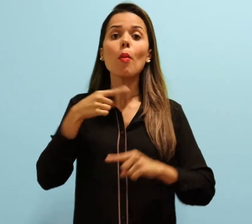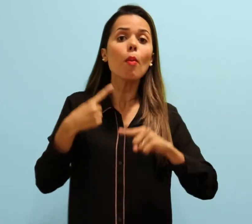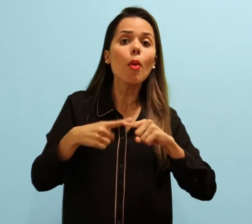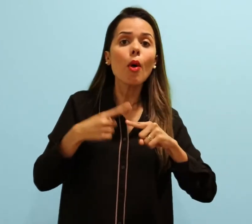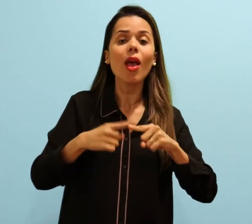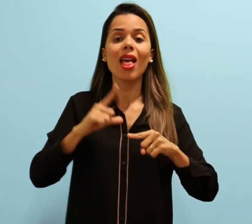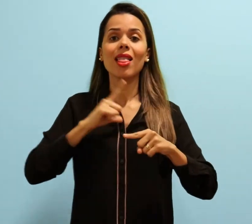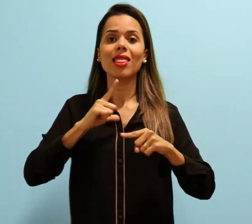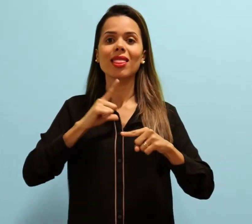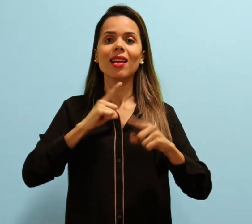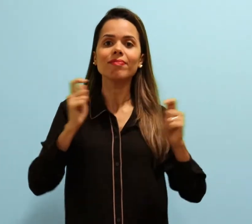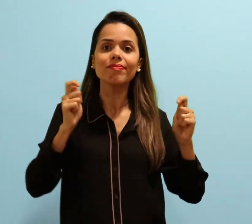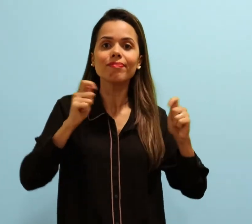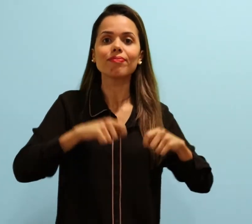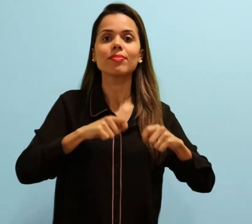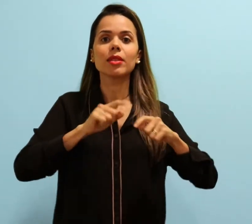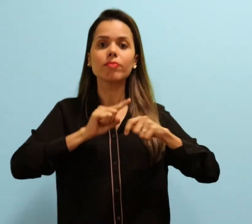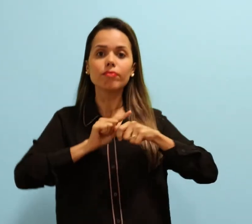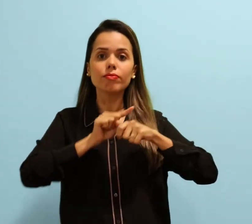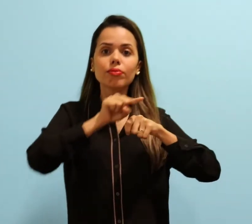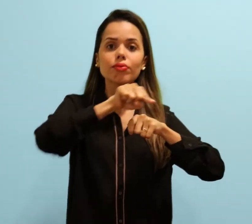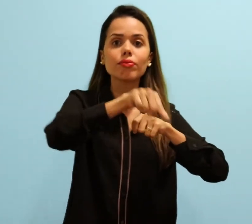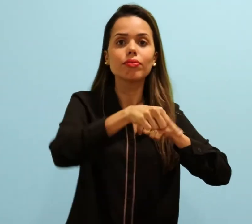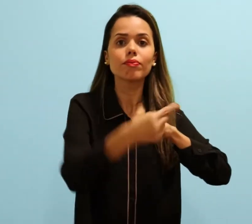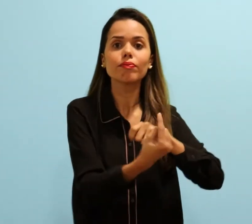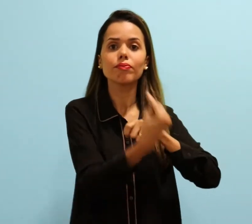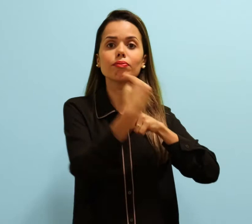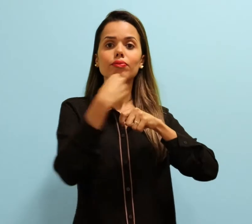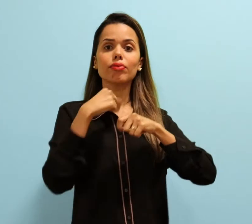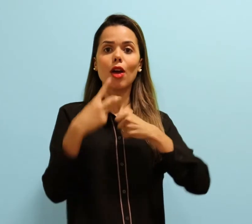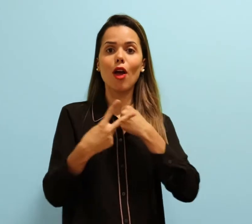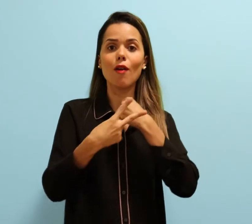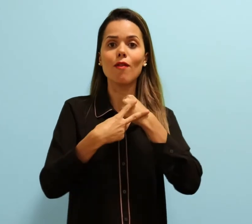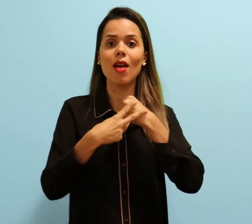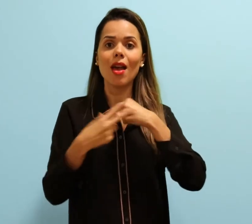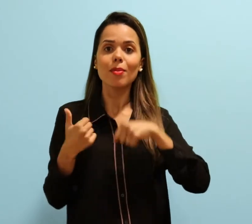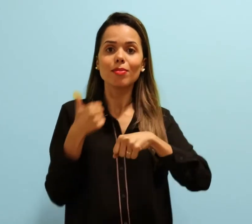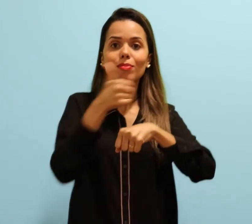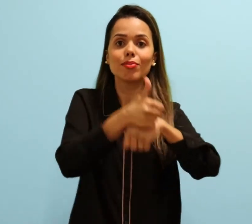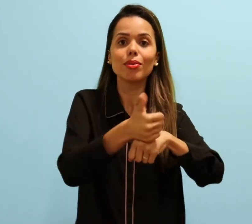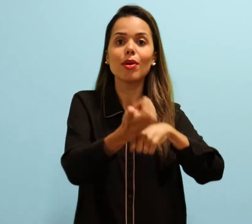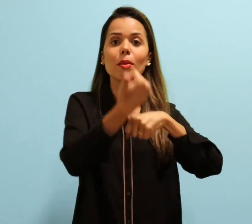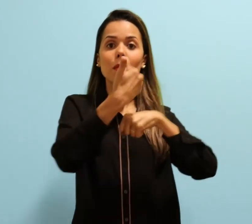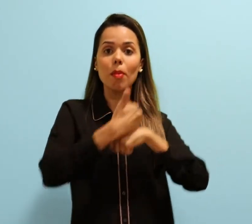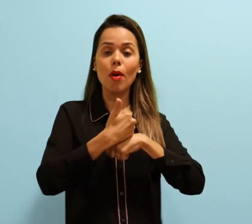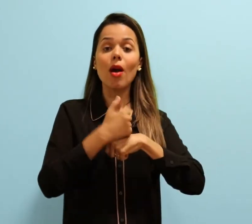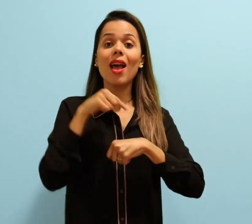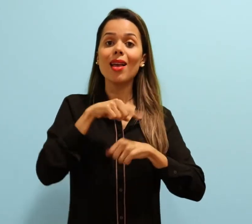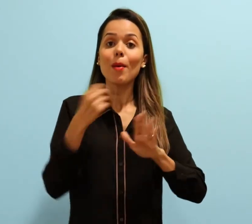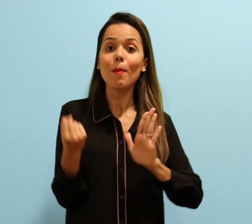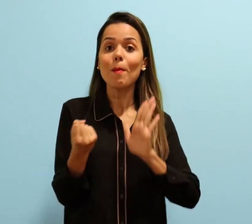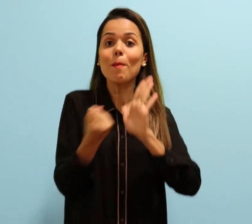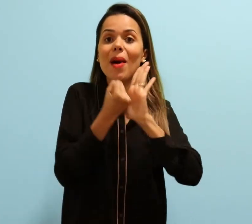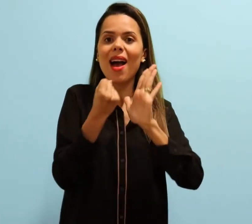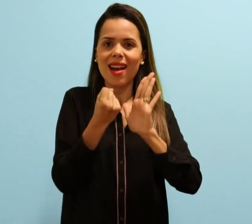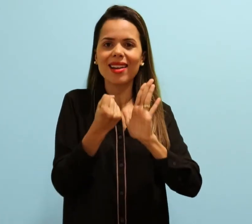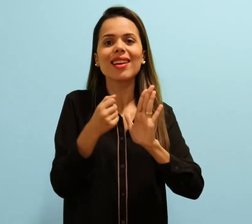de se deslocarem no espaço. Essa possibilidade de deslocamento também possibilita uma